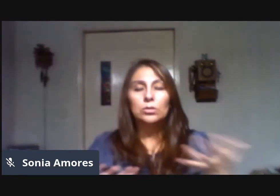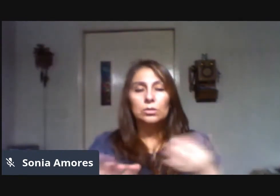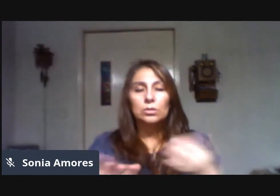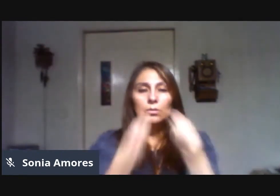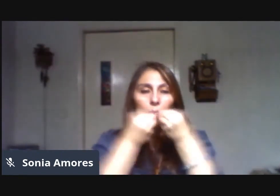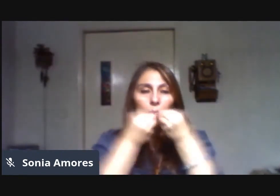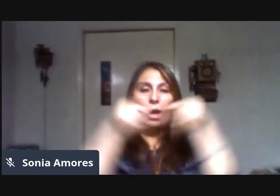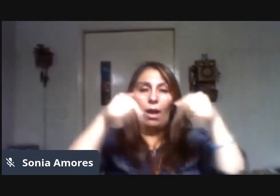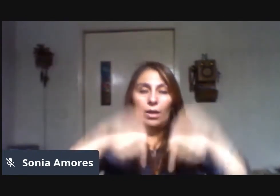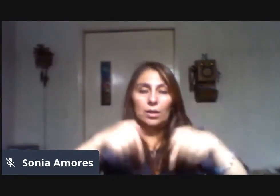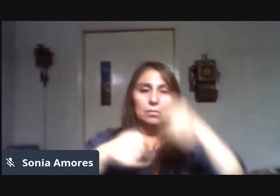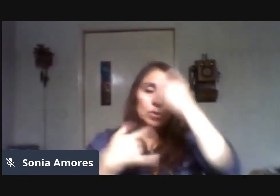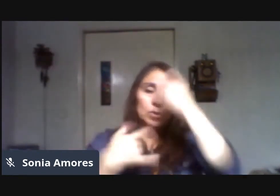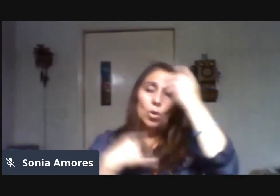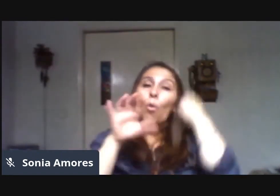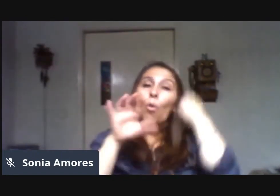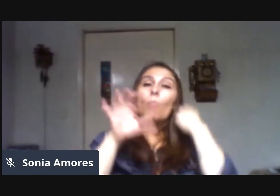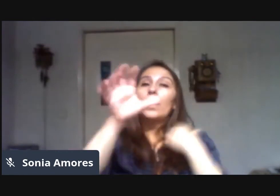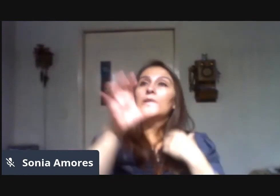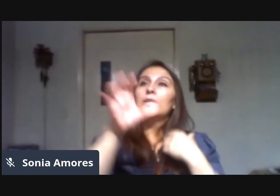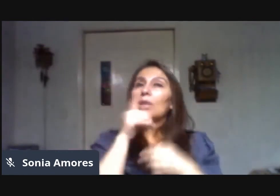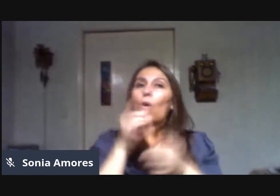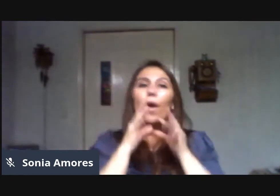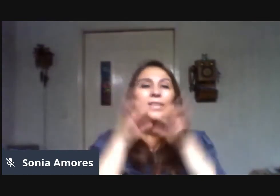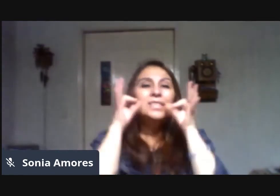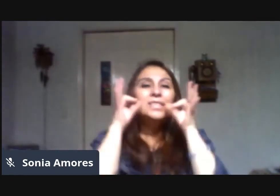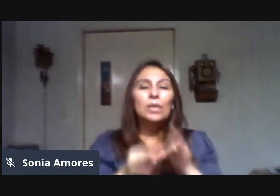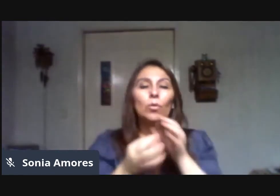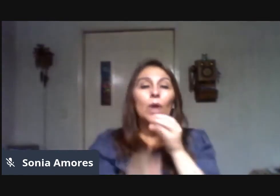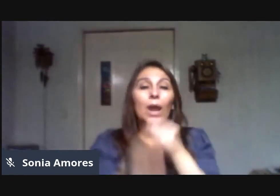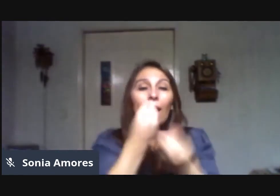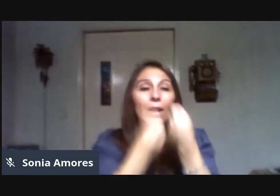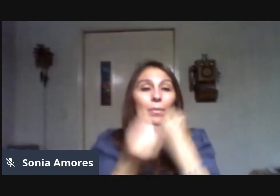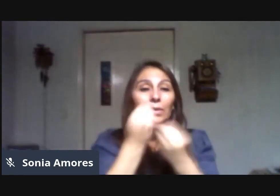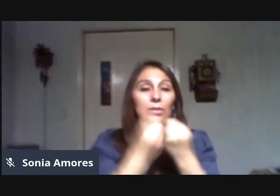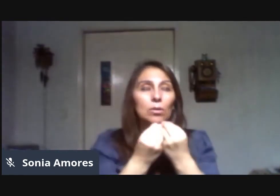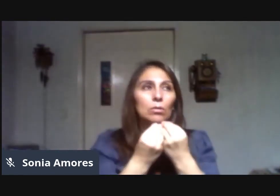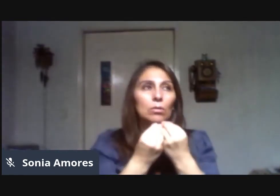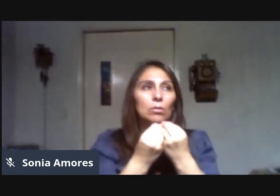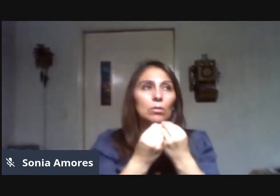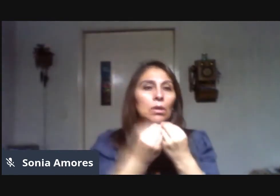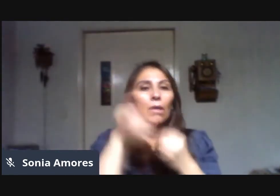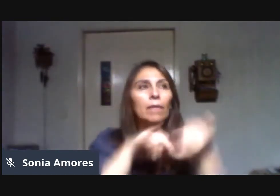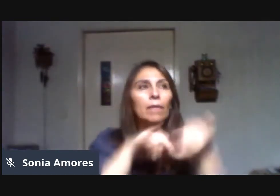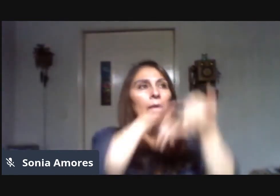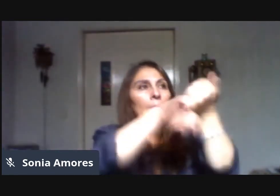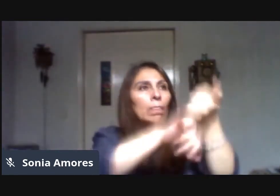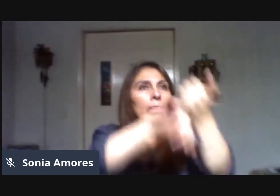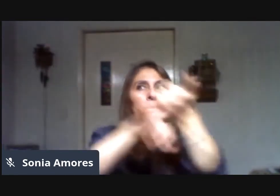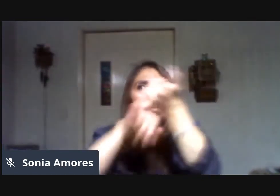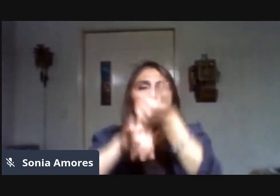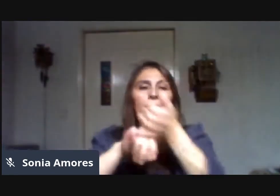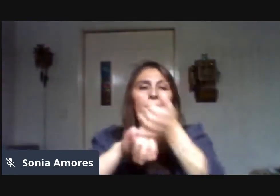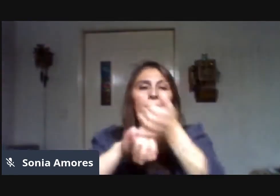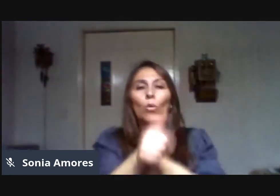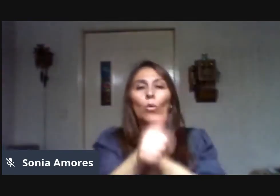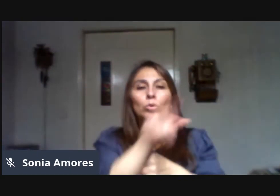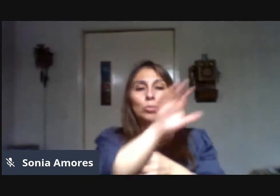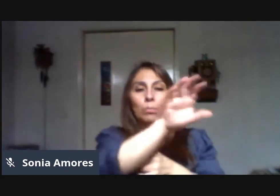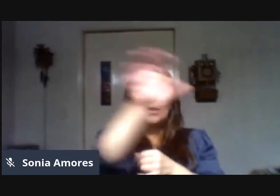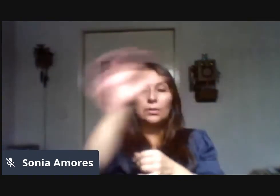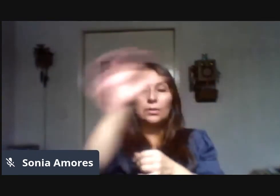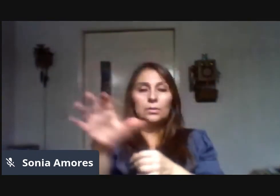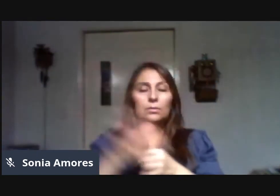alimentaria está destinado a depender de otros y de otras. Y lamentablemente las políticas aquí no benefician al